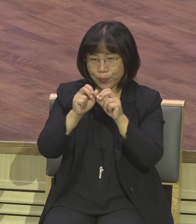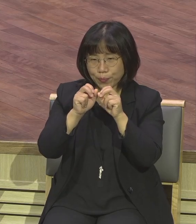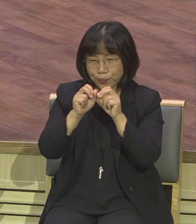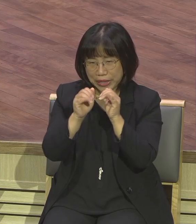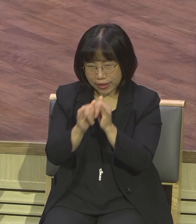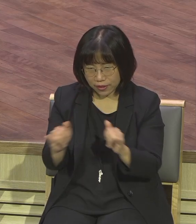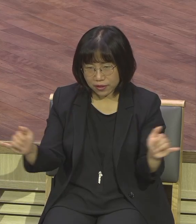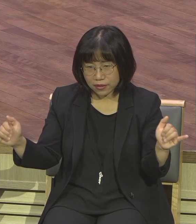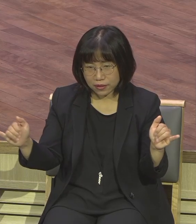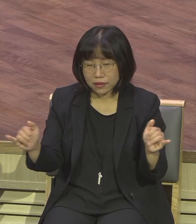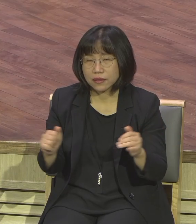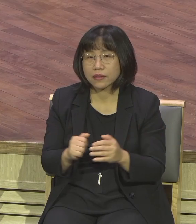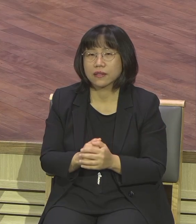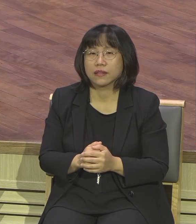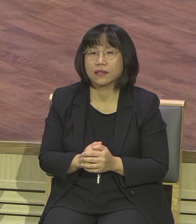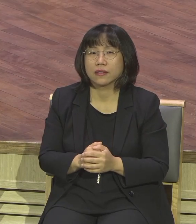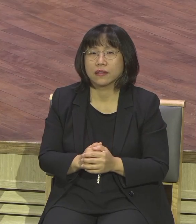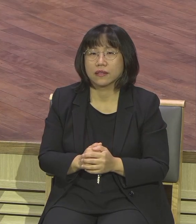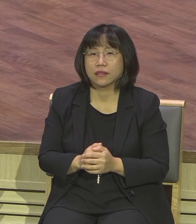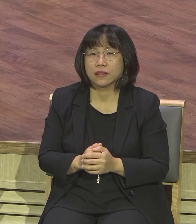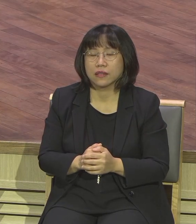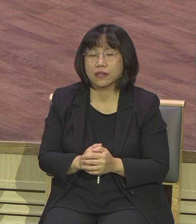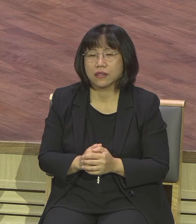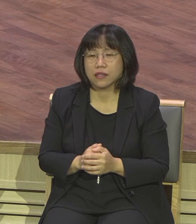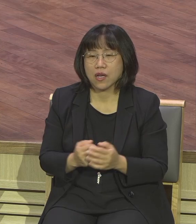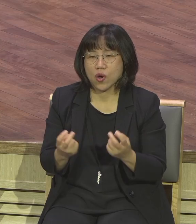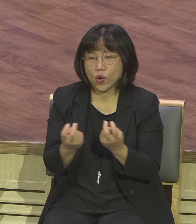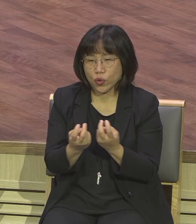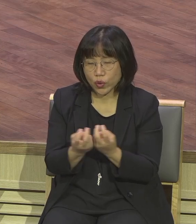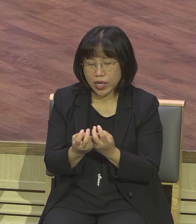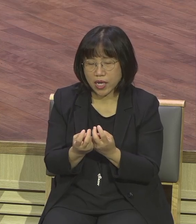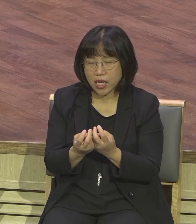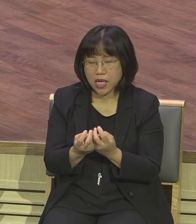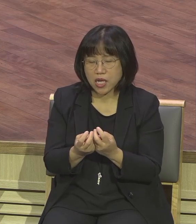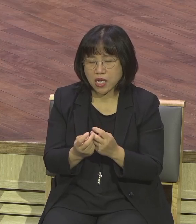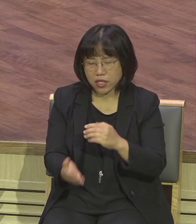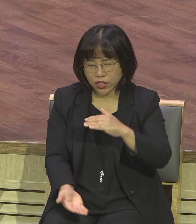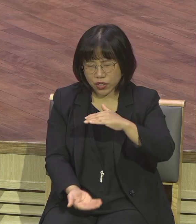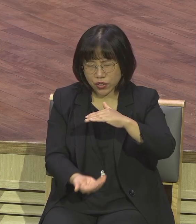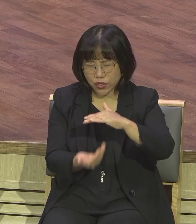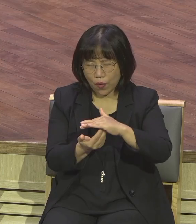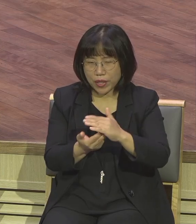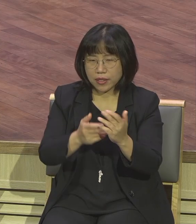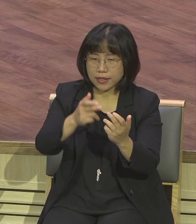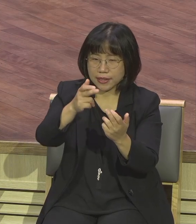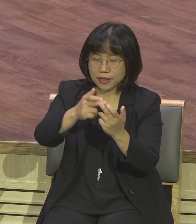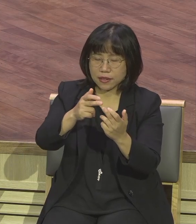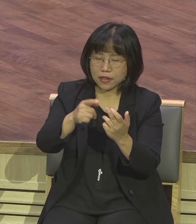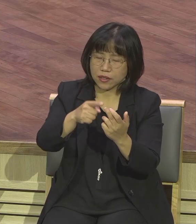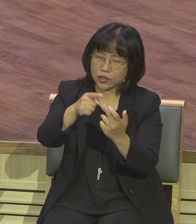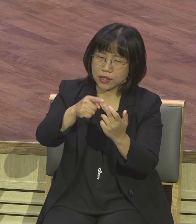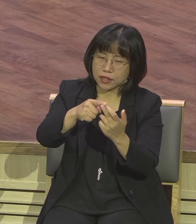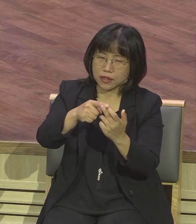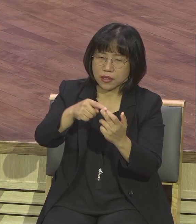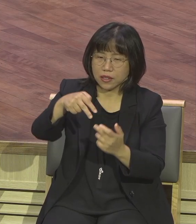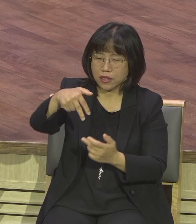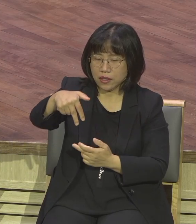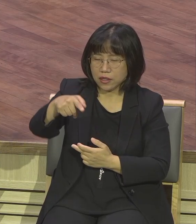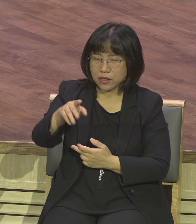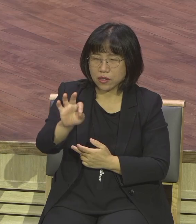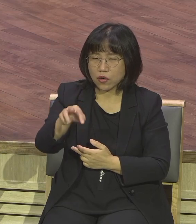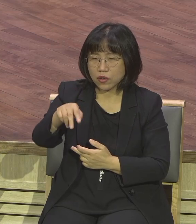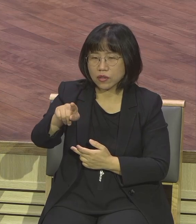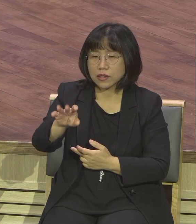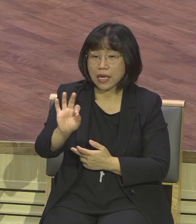산업인들이 어떤 산업이 되어야 되느냐. 서밋 정상이죠. 최정상이죠. 서밋